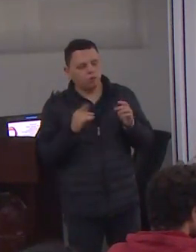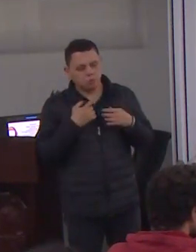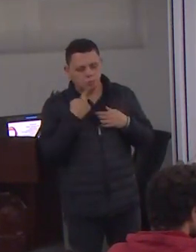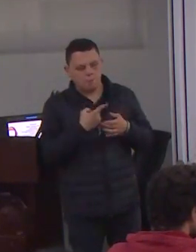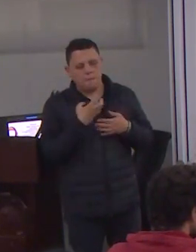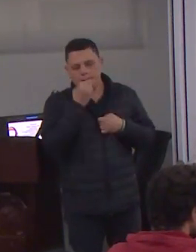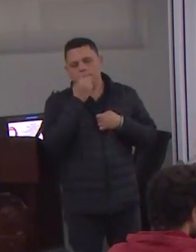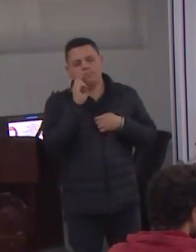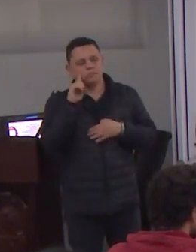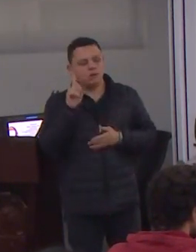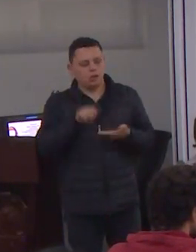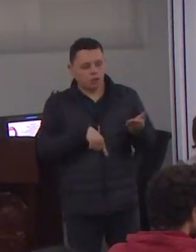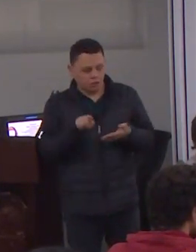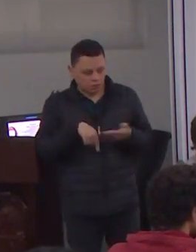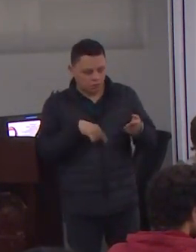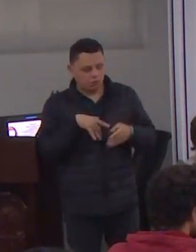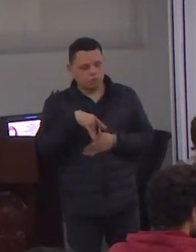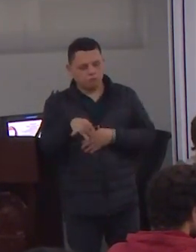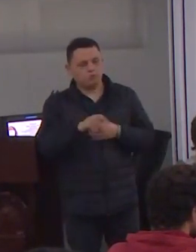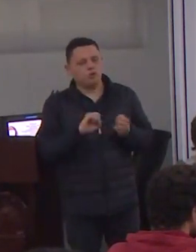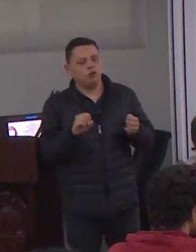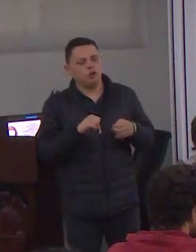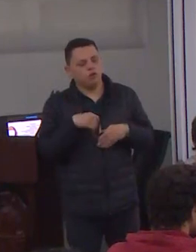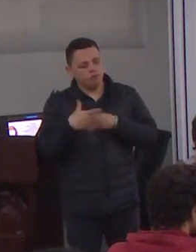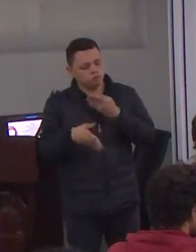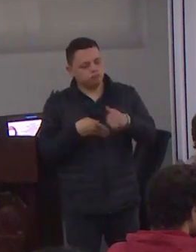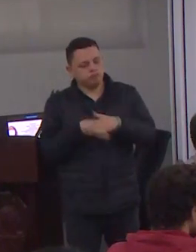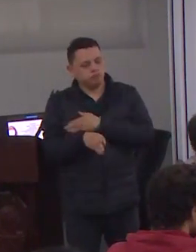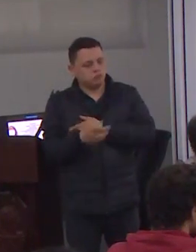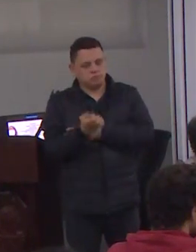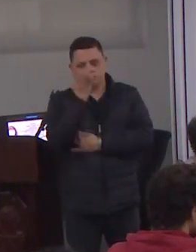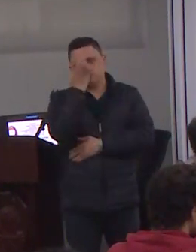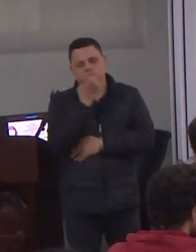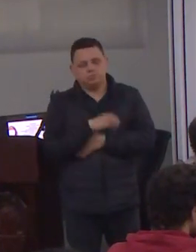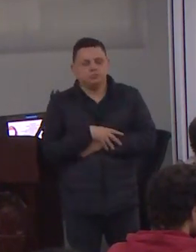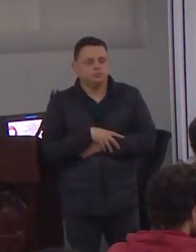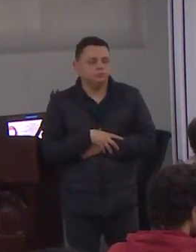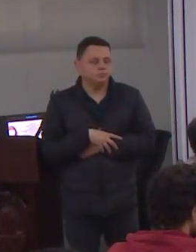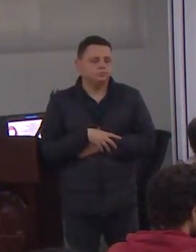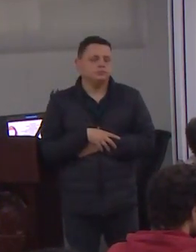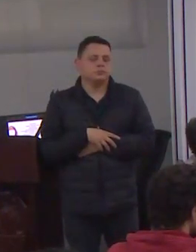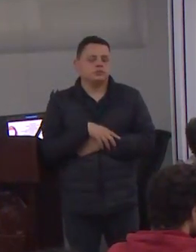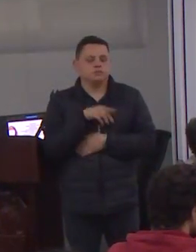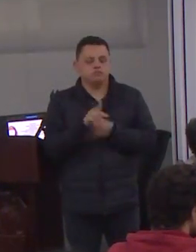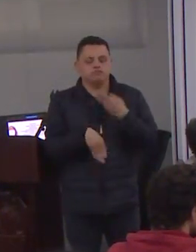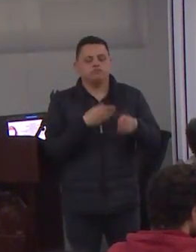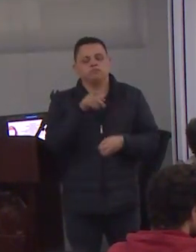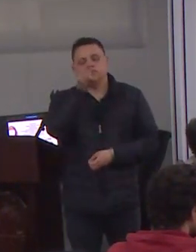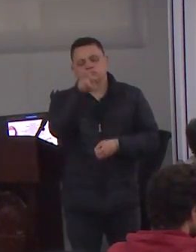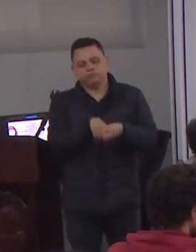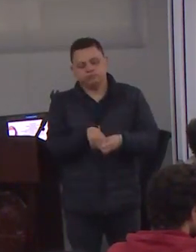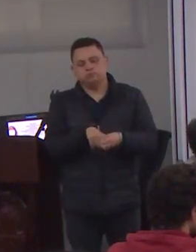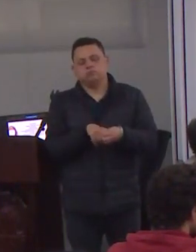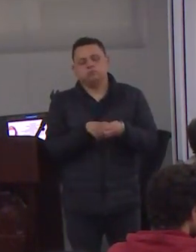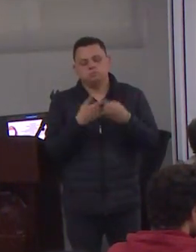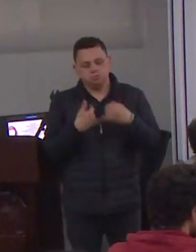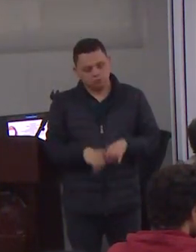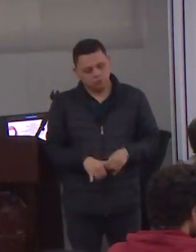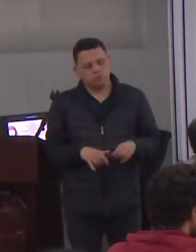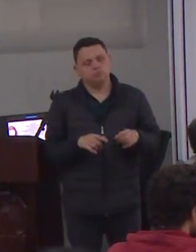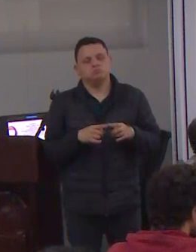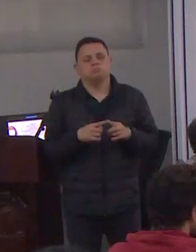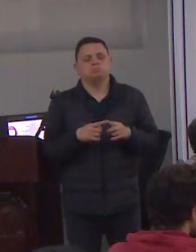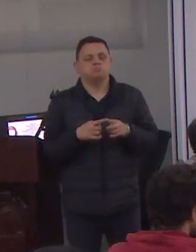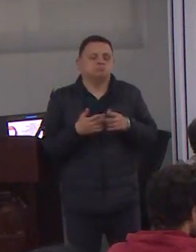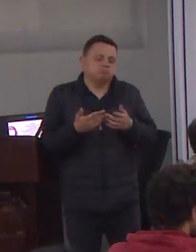a que no los contraten o que no les faciliten la ruta ¿qué pasa? entran al proceso logran